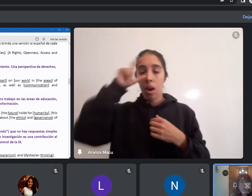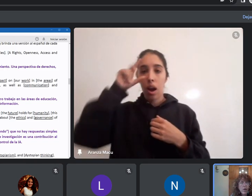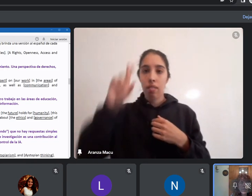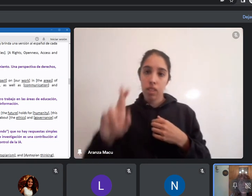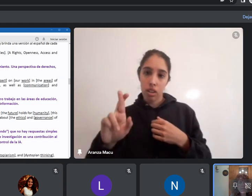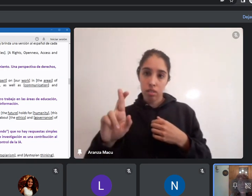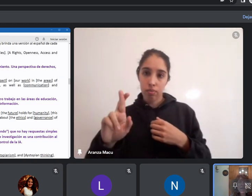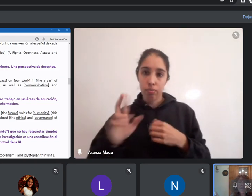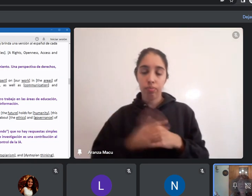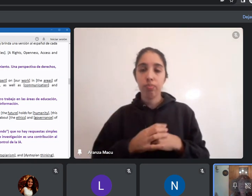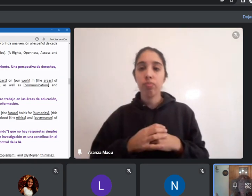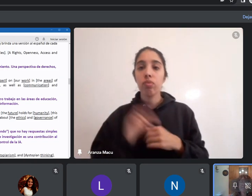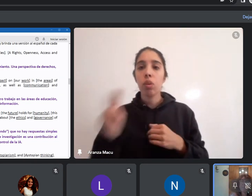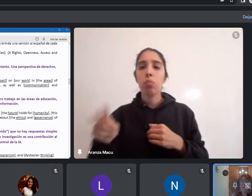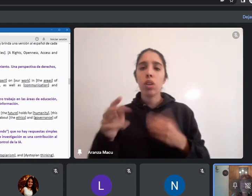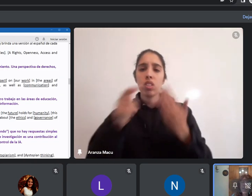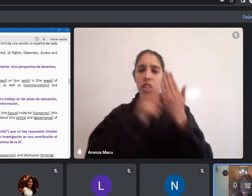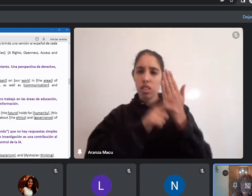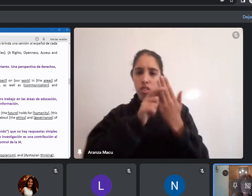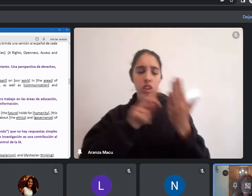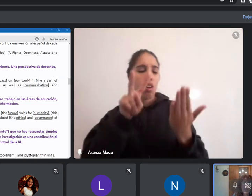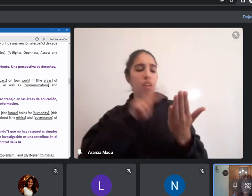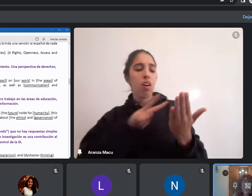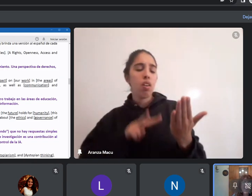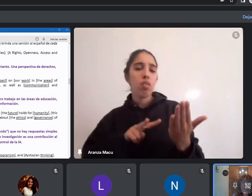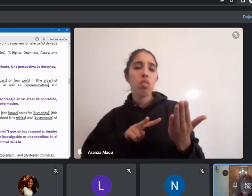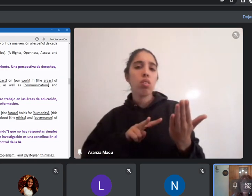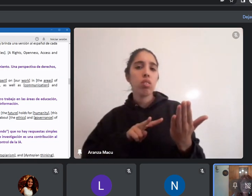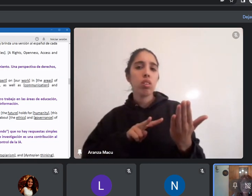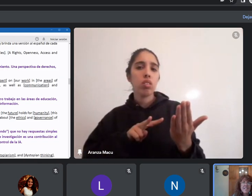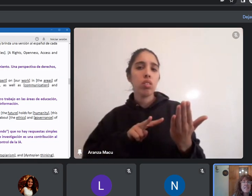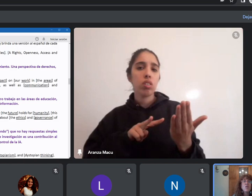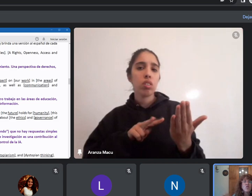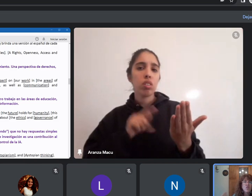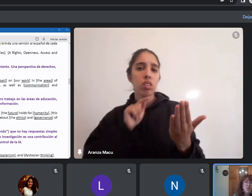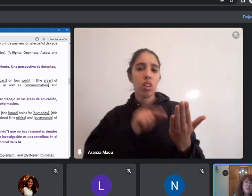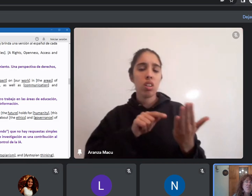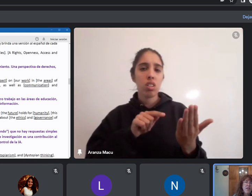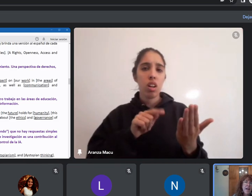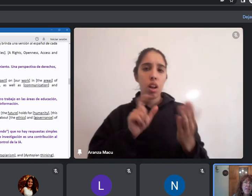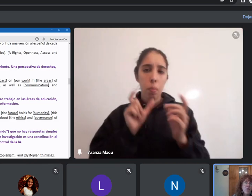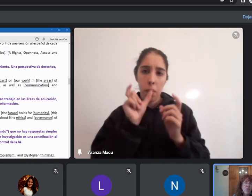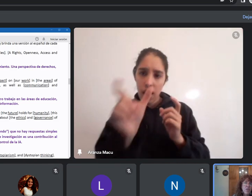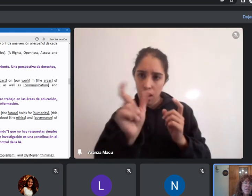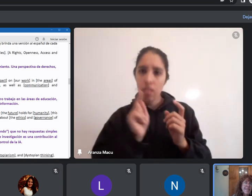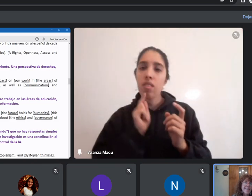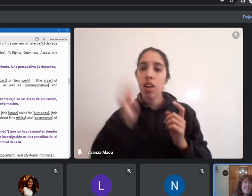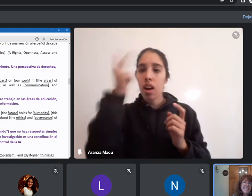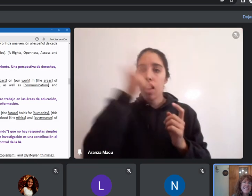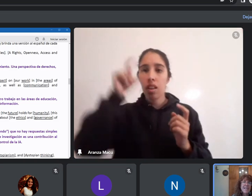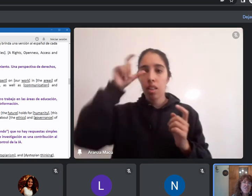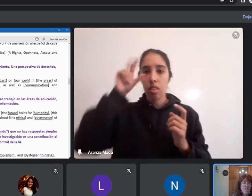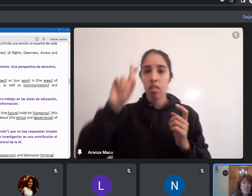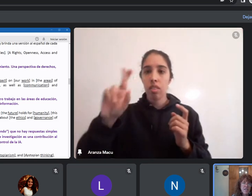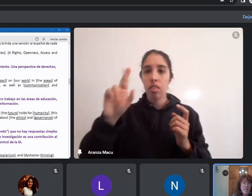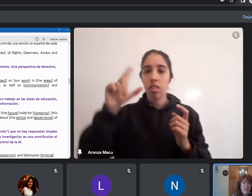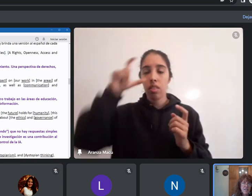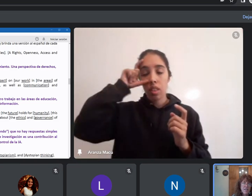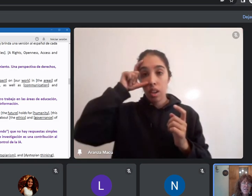de manera separada, there tiene otro significado, que quiere decir allí,